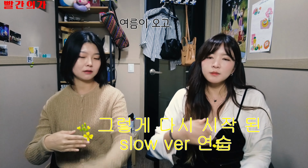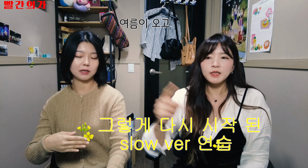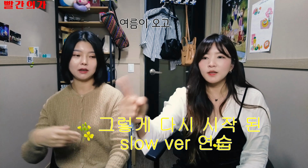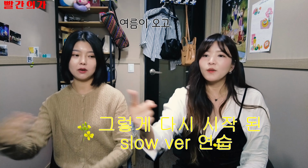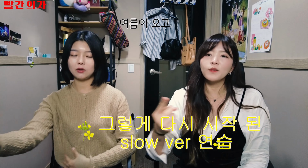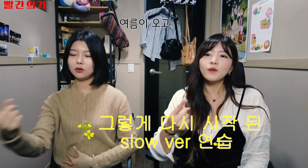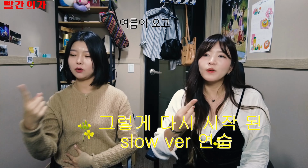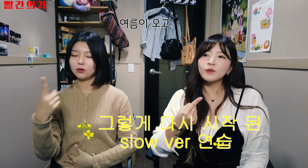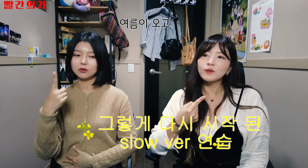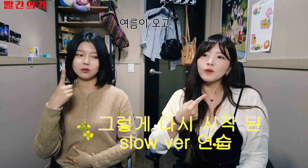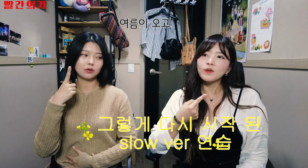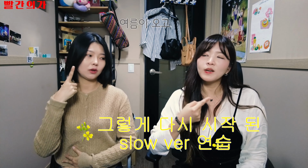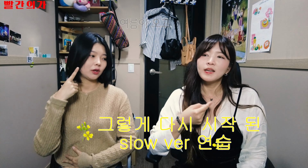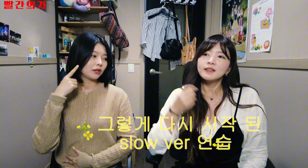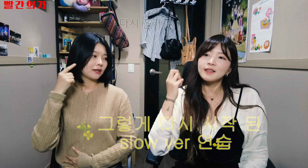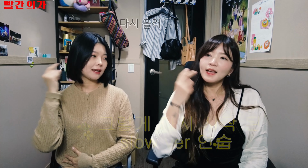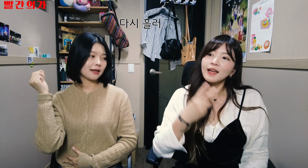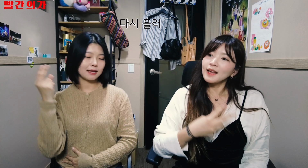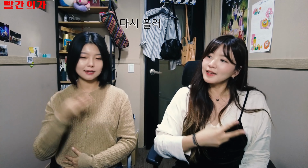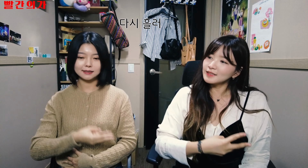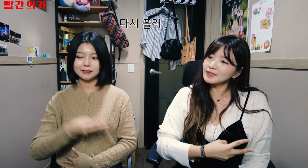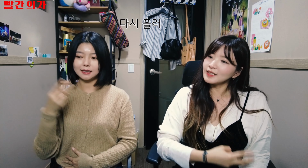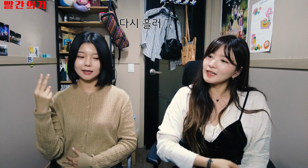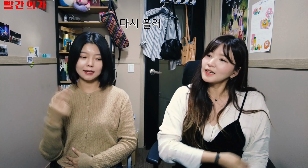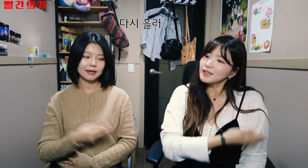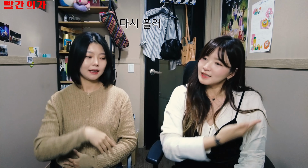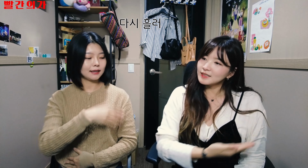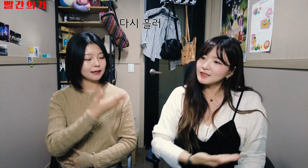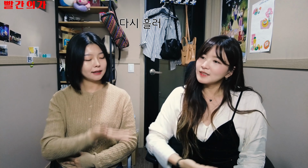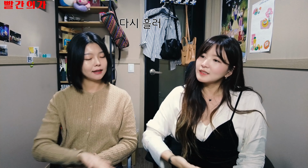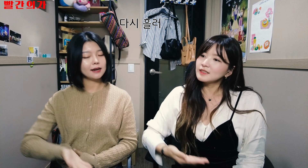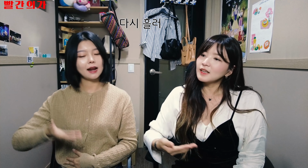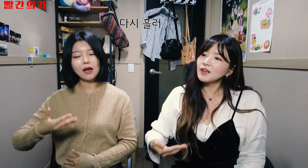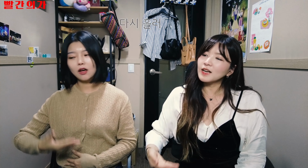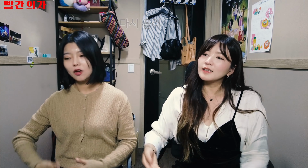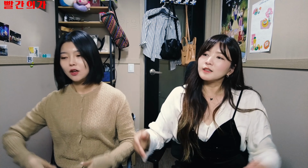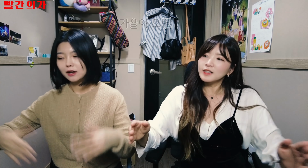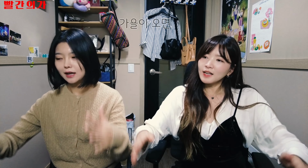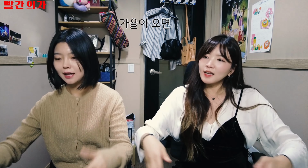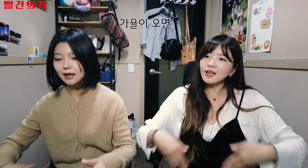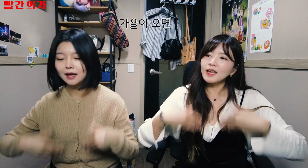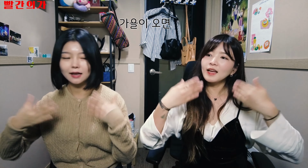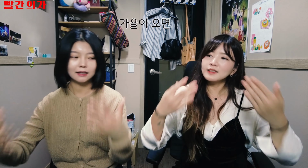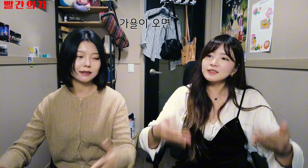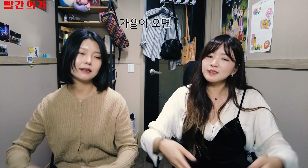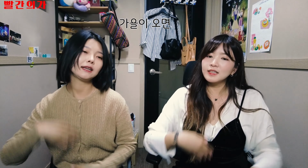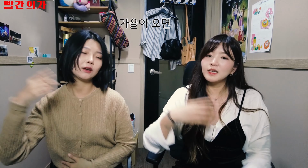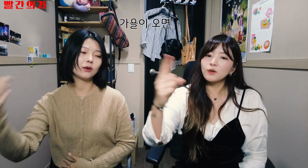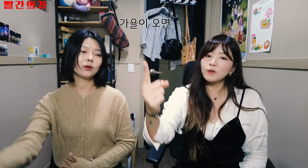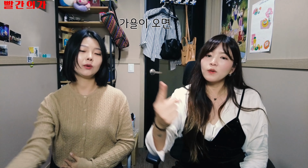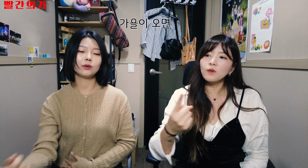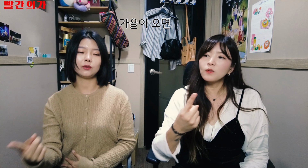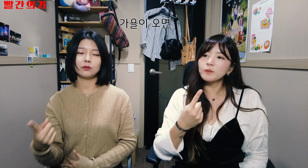여름이 오고 다시 흘러 가을. 가을이